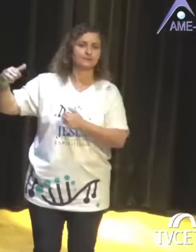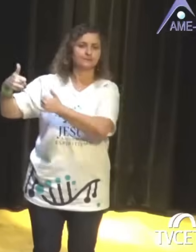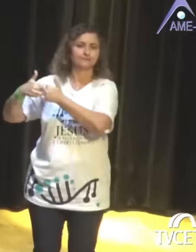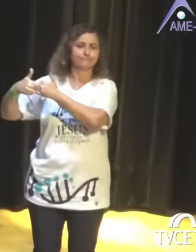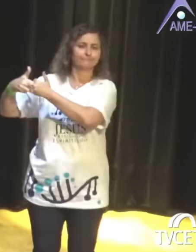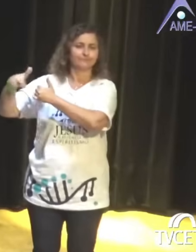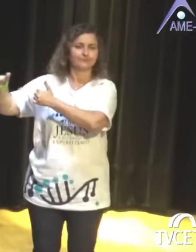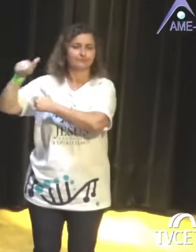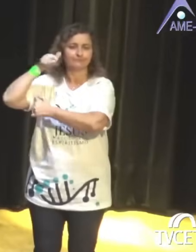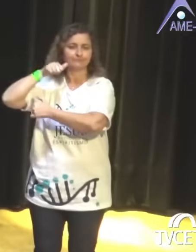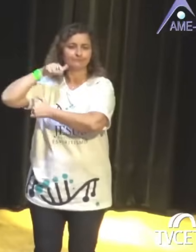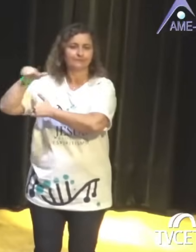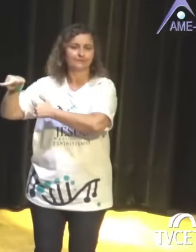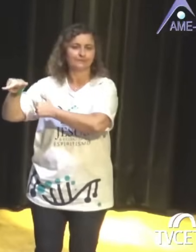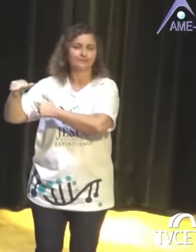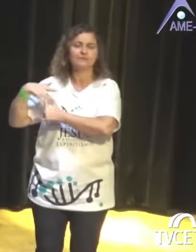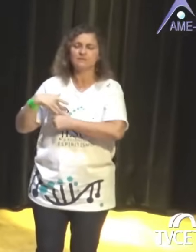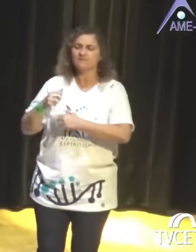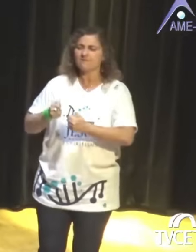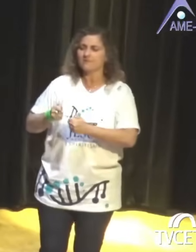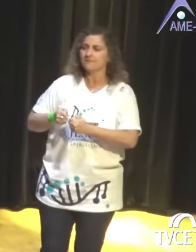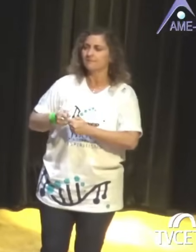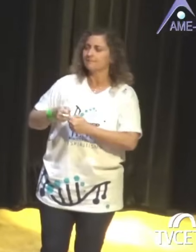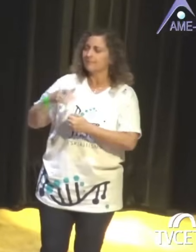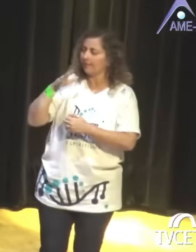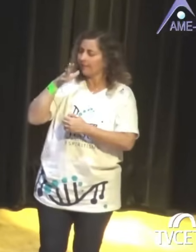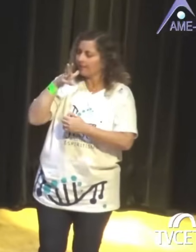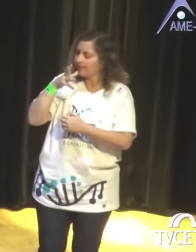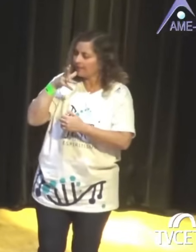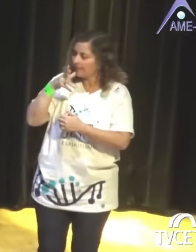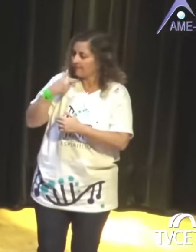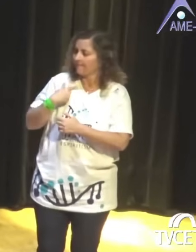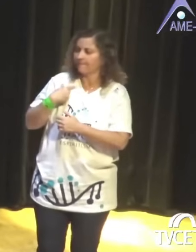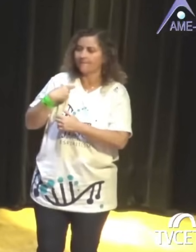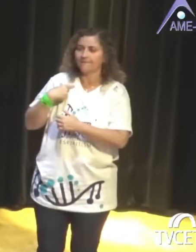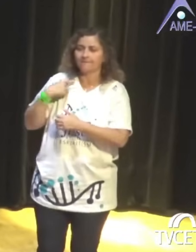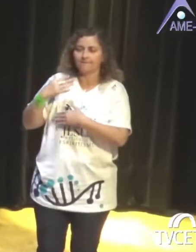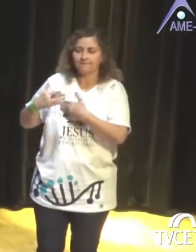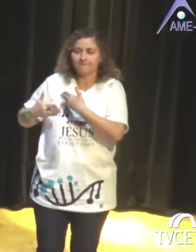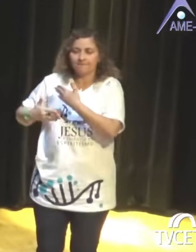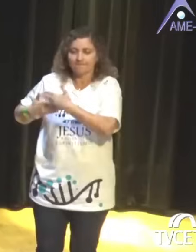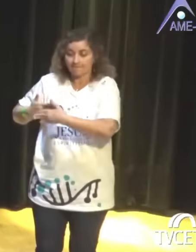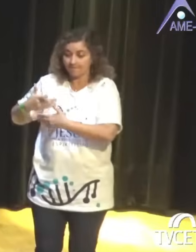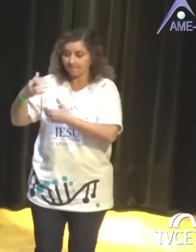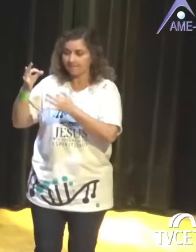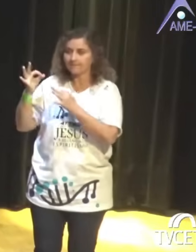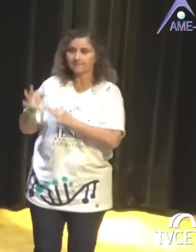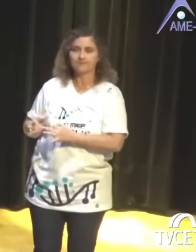vizinha forma lenta gradativa e